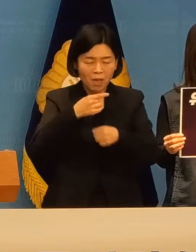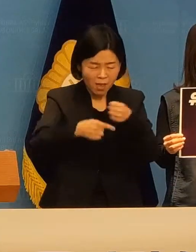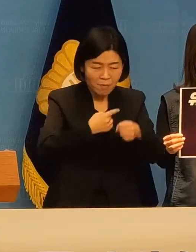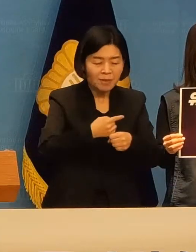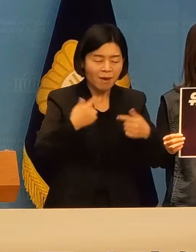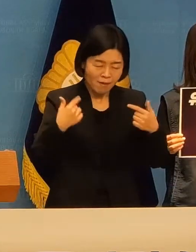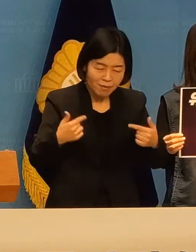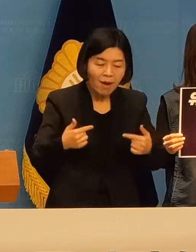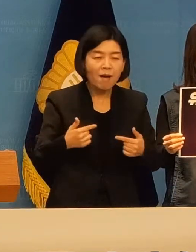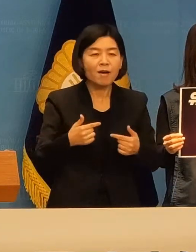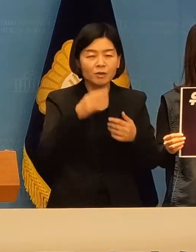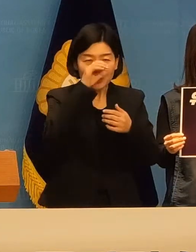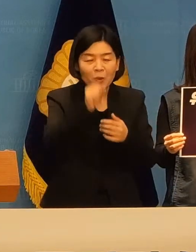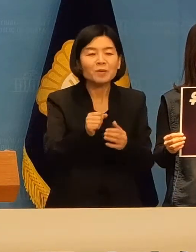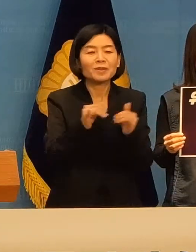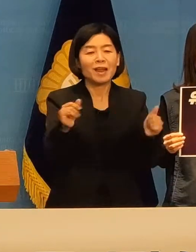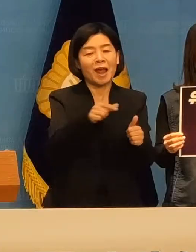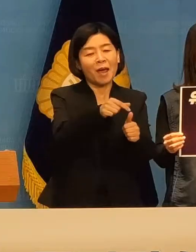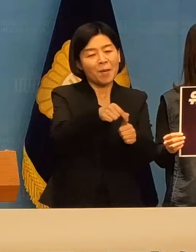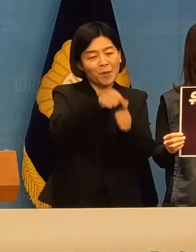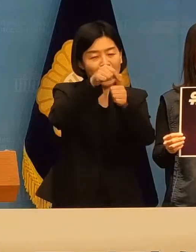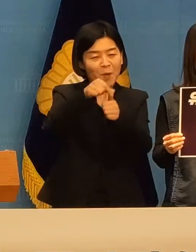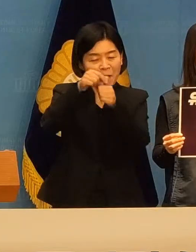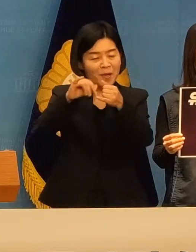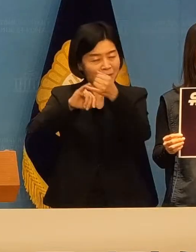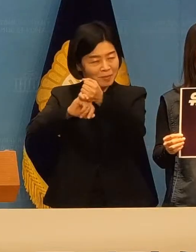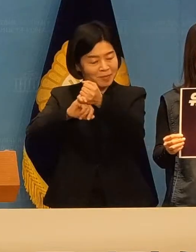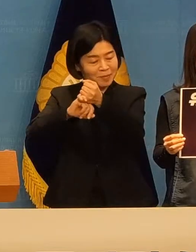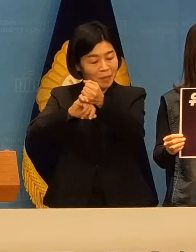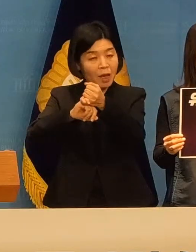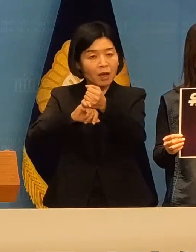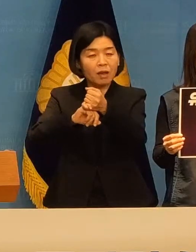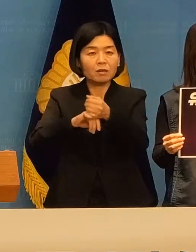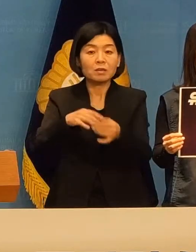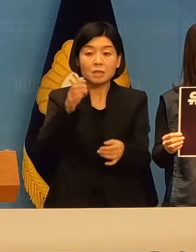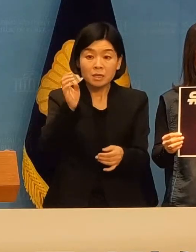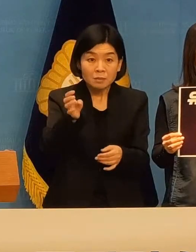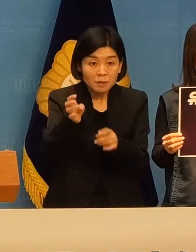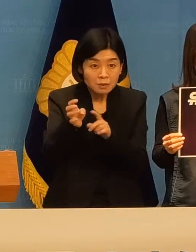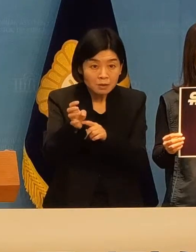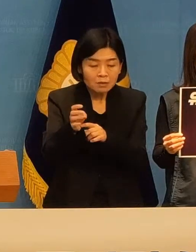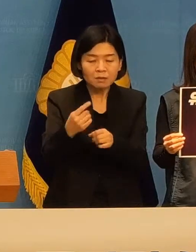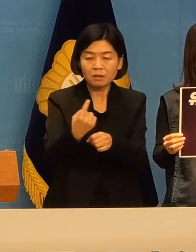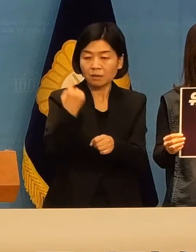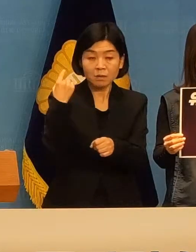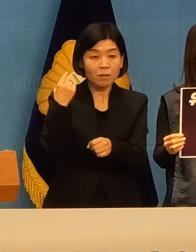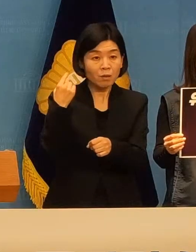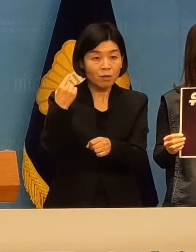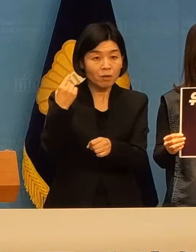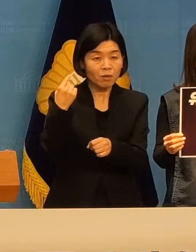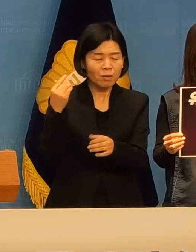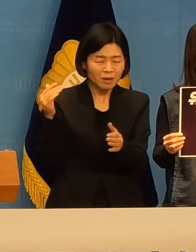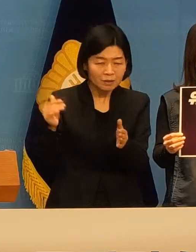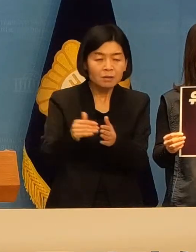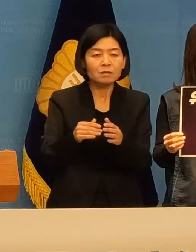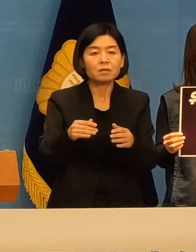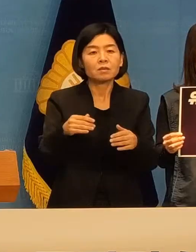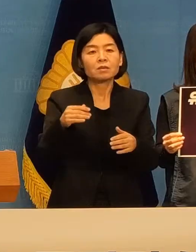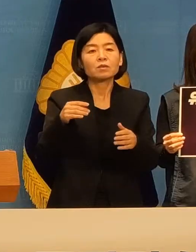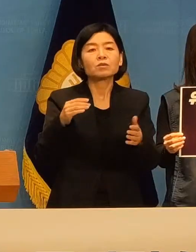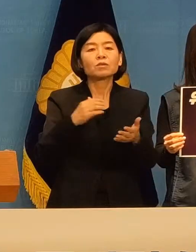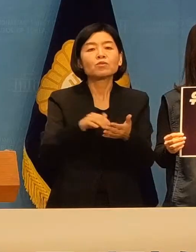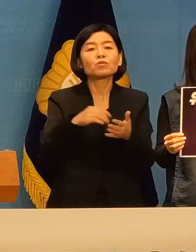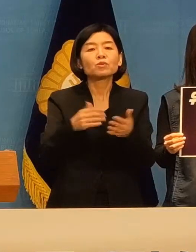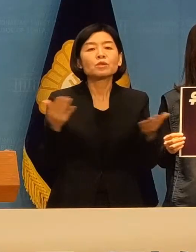하지만 이마트는 그 이후로 작년까지 약 5천여 명의 사원이 줄어들었고 상시 근무가